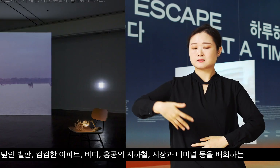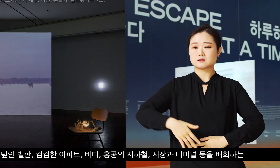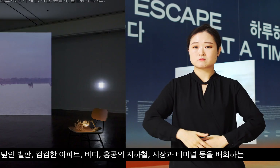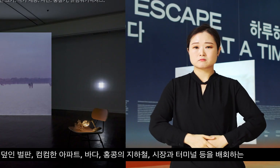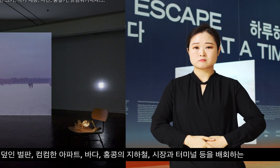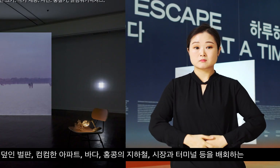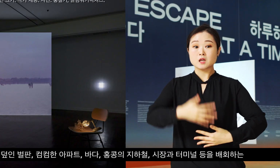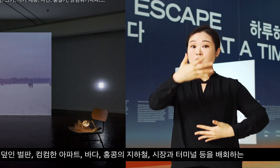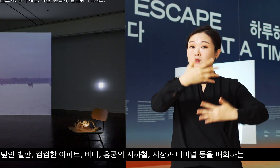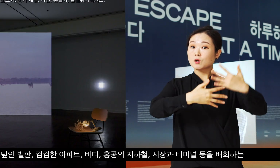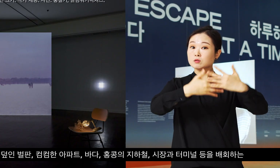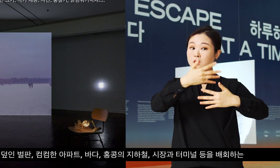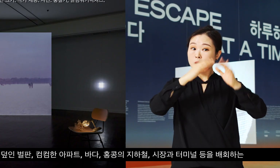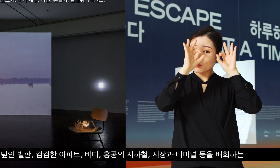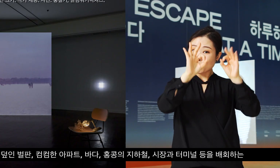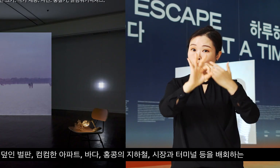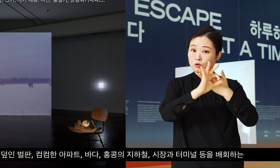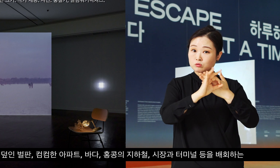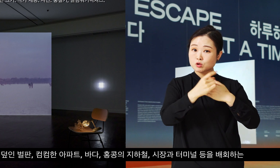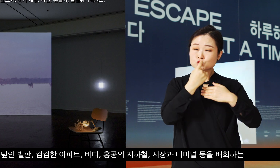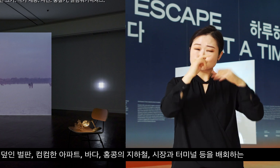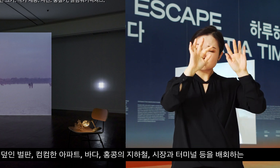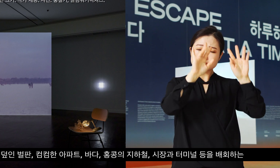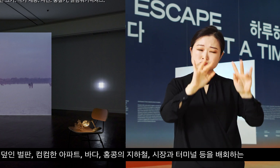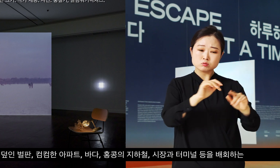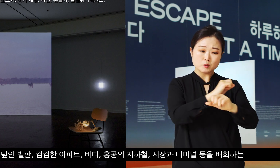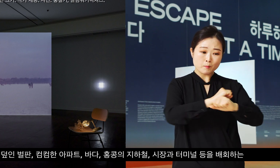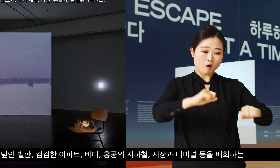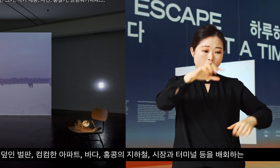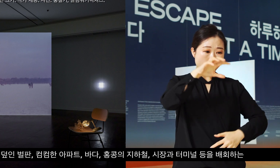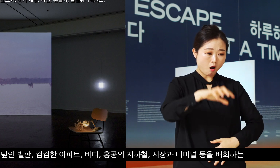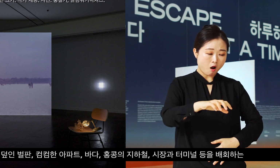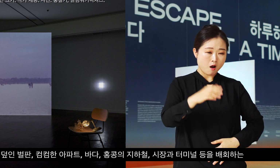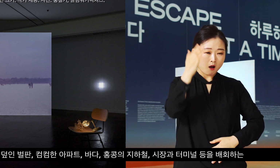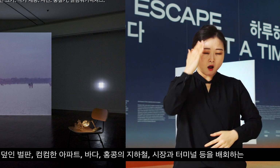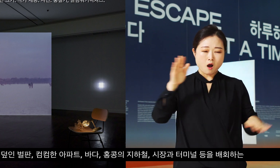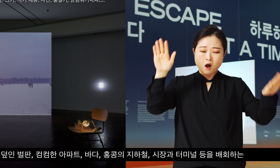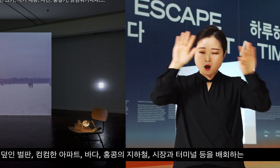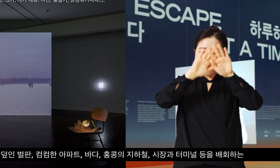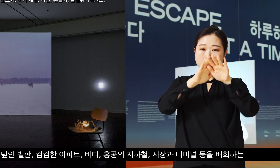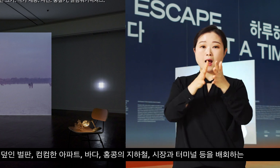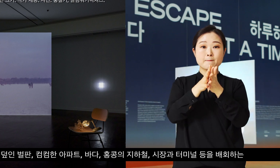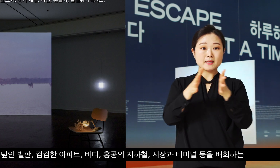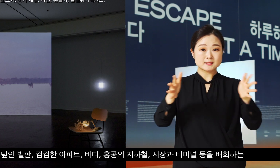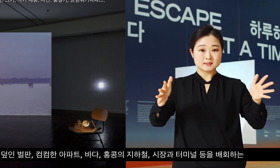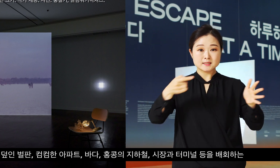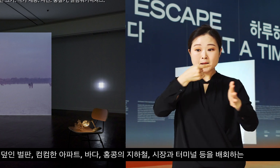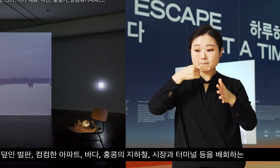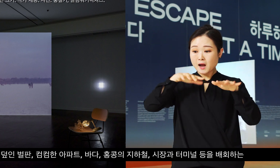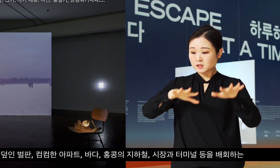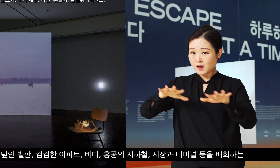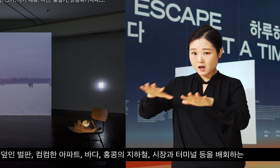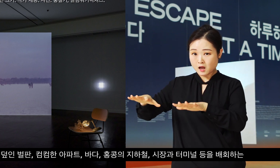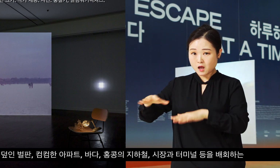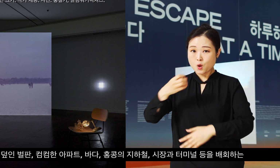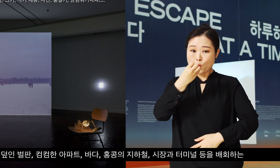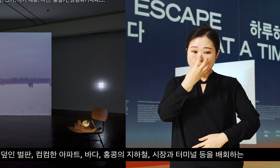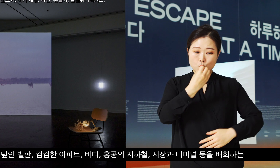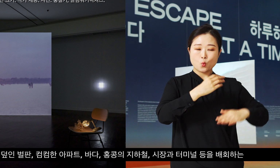영상은 눈 덮인 벌판, 컴컴한 아파트, 바다, 홍콩의 지하철, 시장과